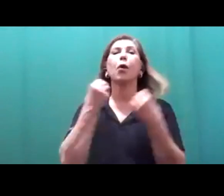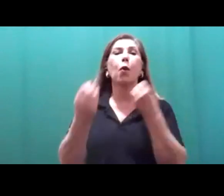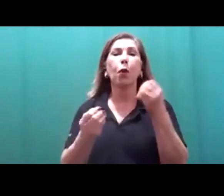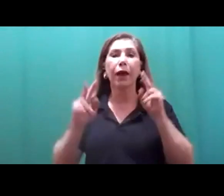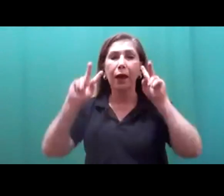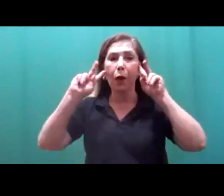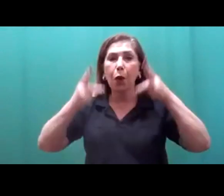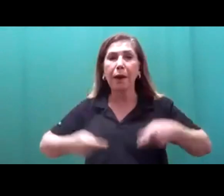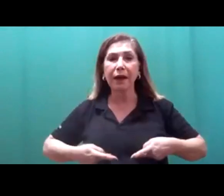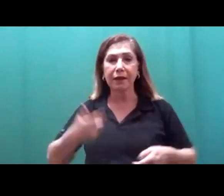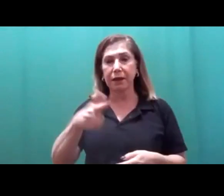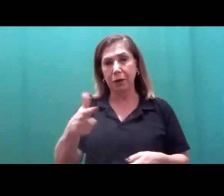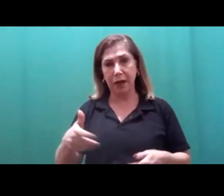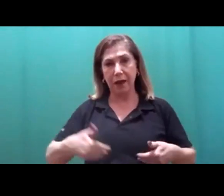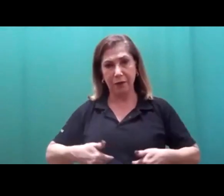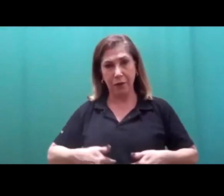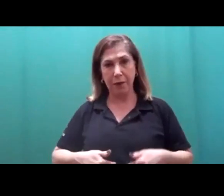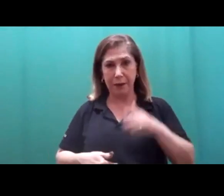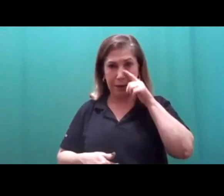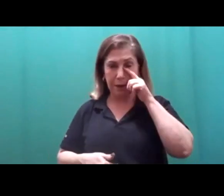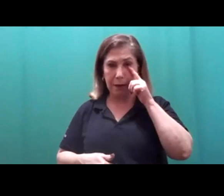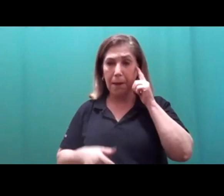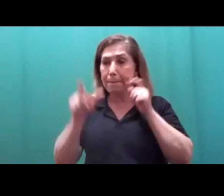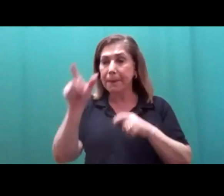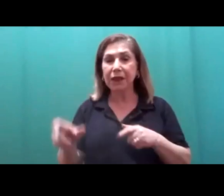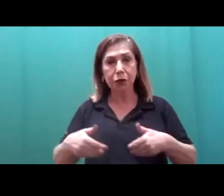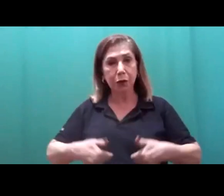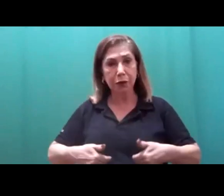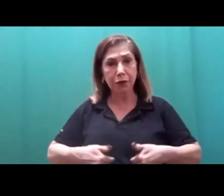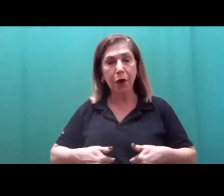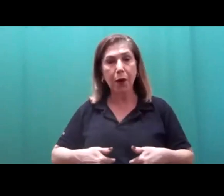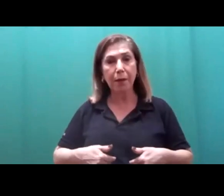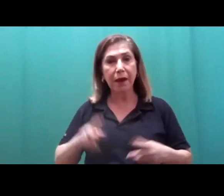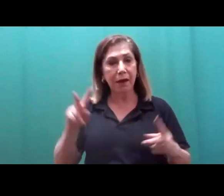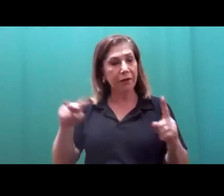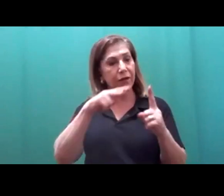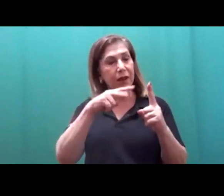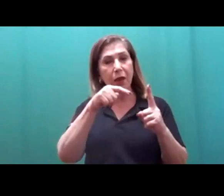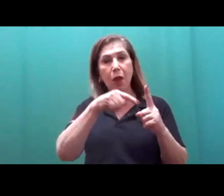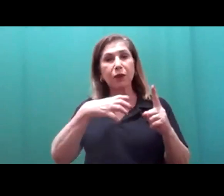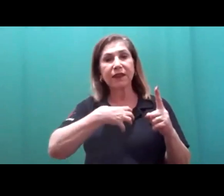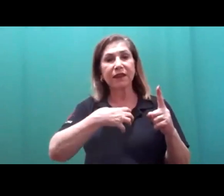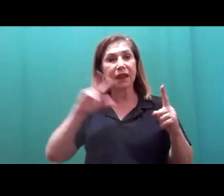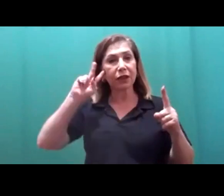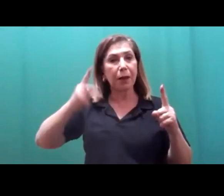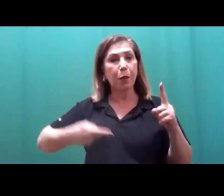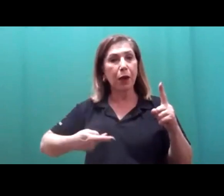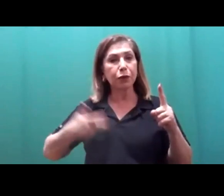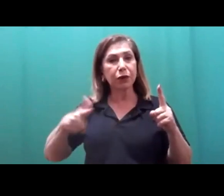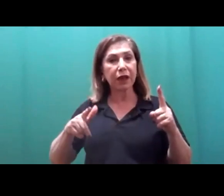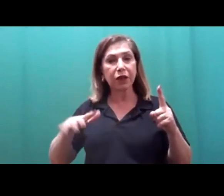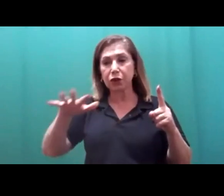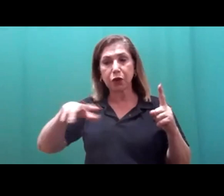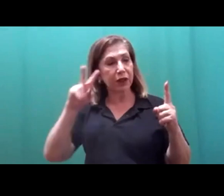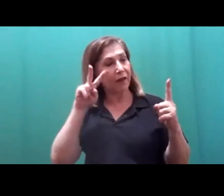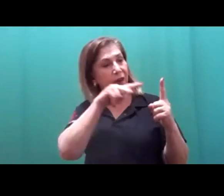desumanização. Uma pessoa que passa fome, ela não é vista, ela não se sente ser humano e ela não é vista pela sociedade como tal.